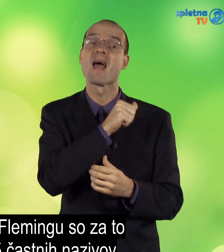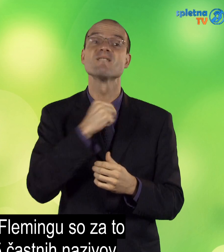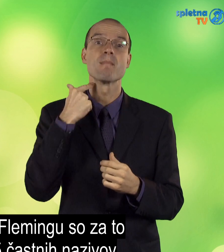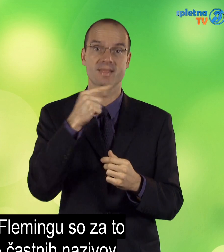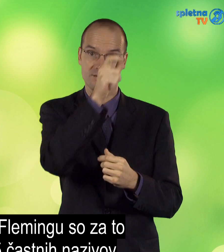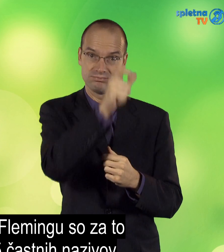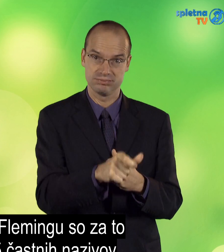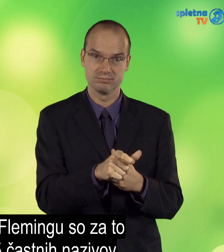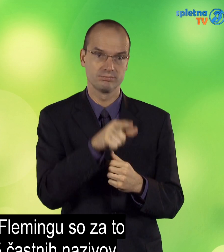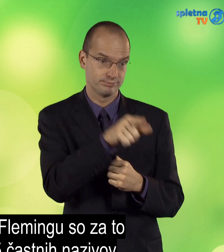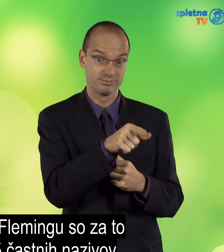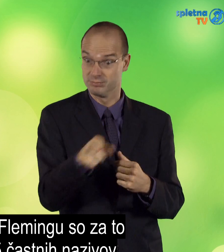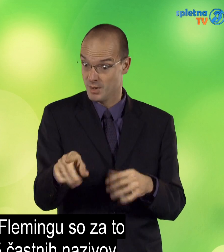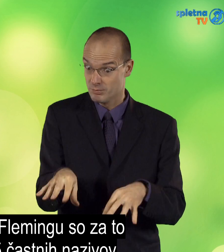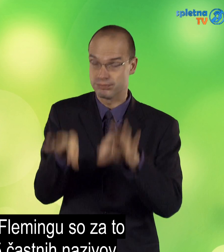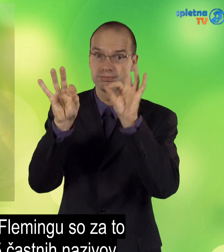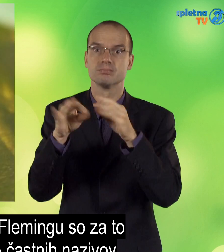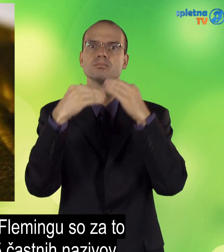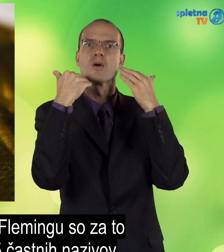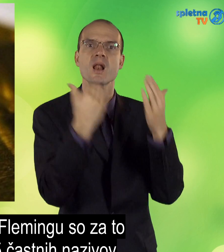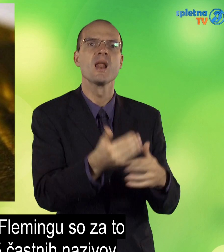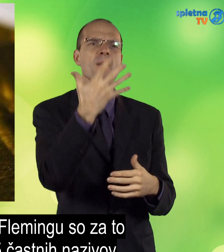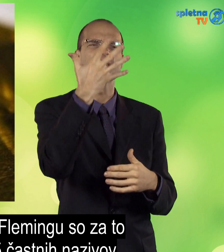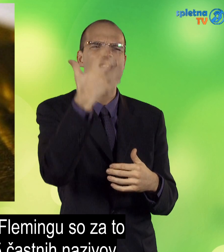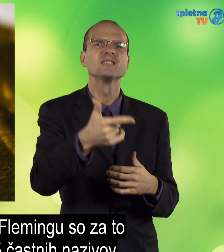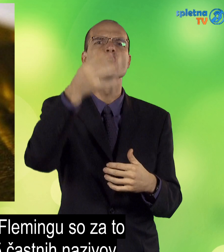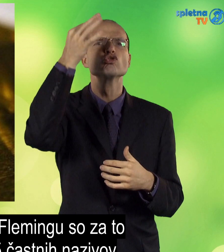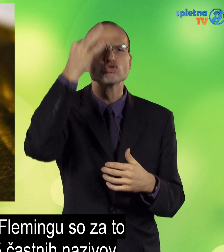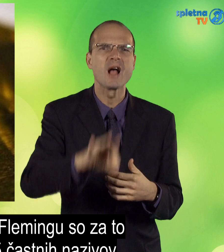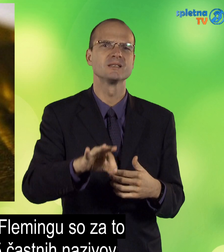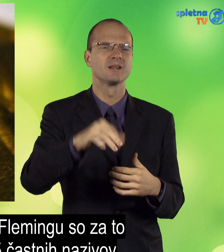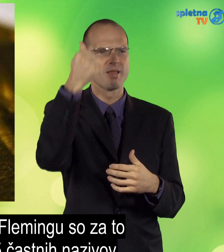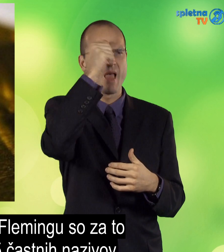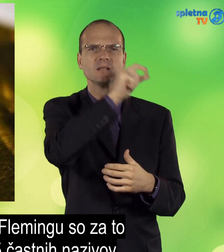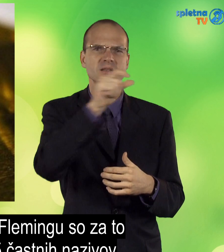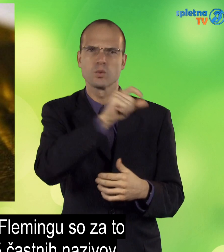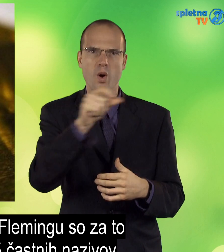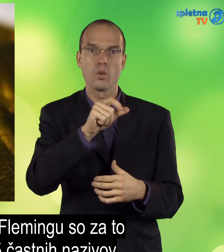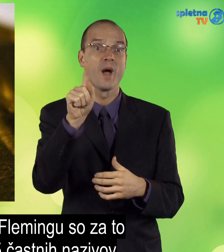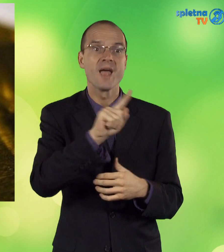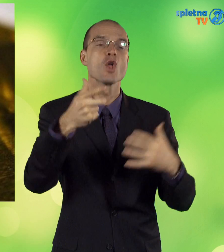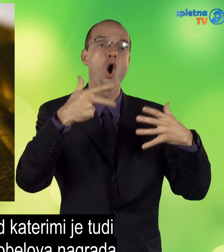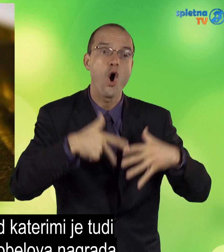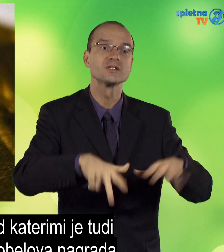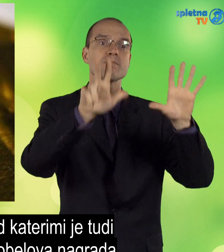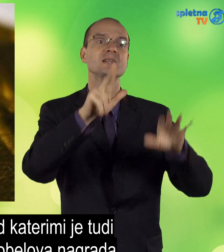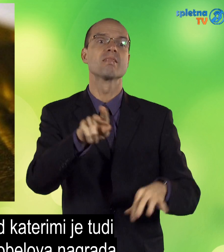Aleksandru Flemingu so za to odkritje podelili 25 častnih nazivov in 18 nagrad, med katerimi je tudi